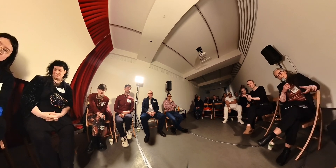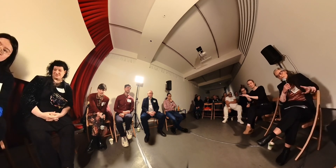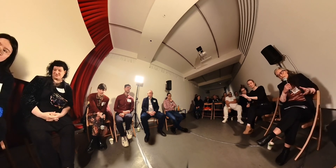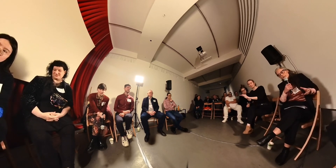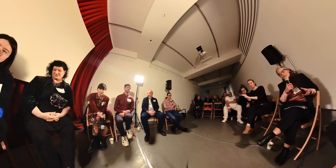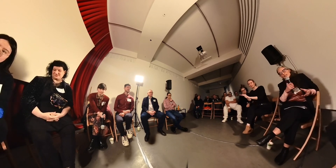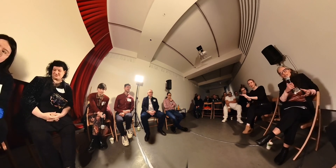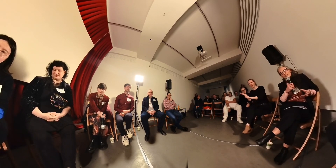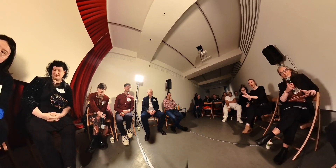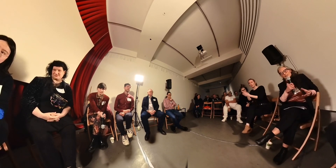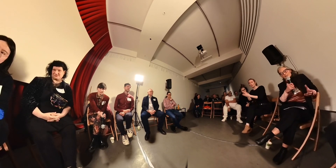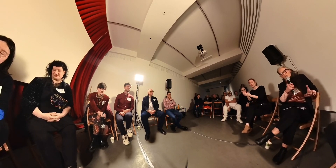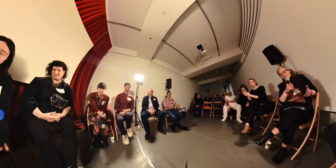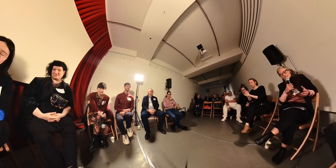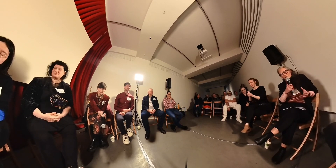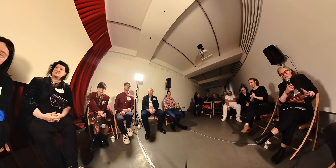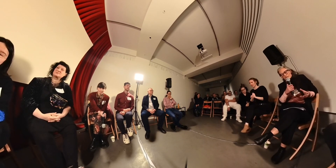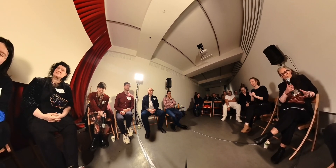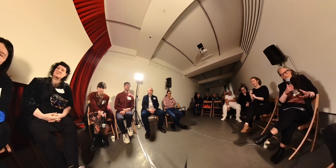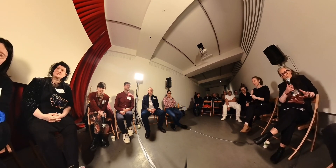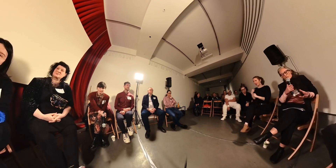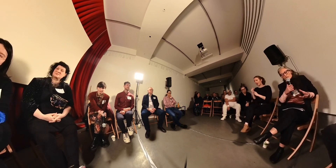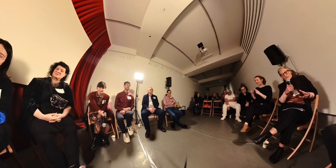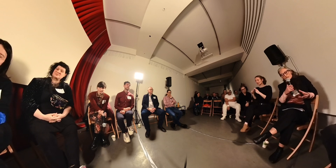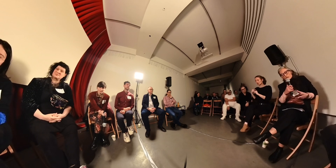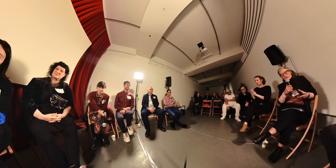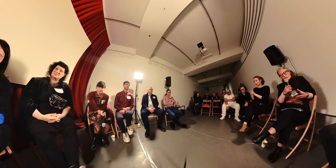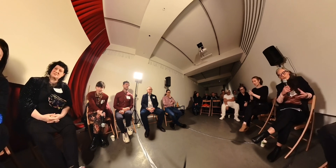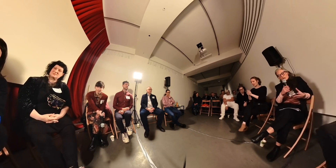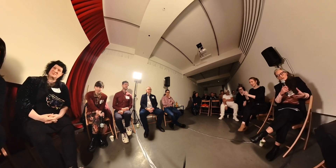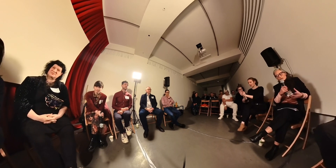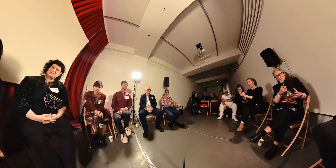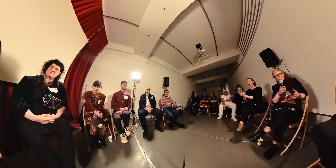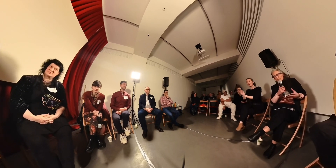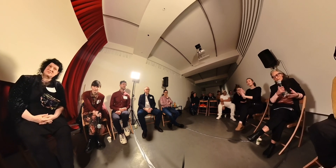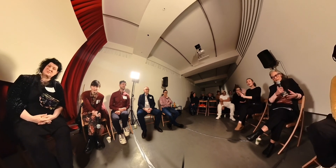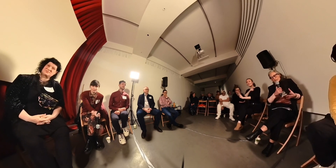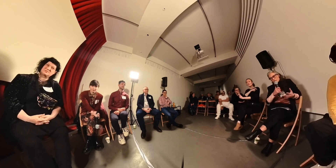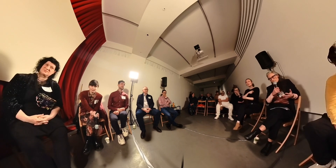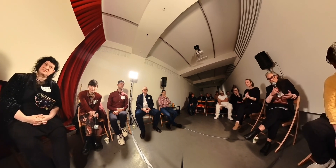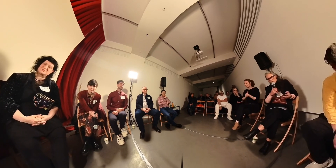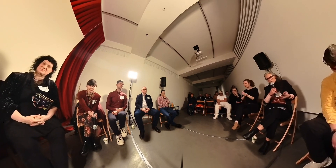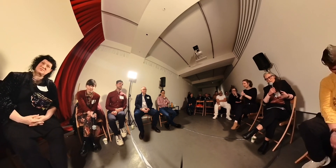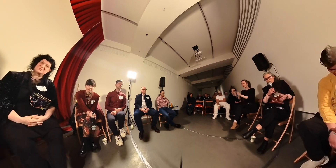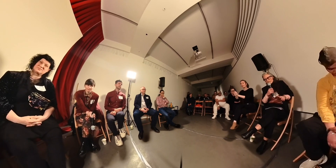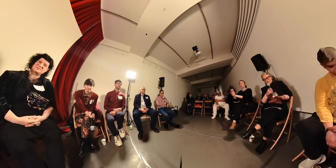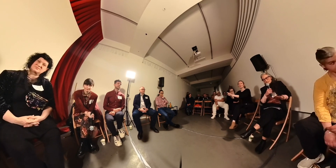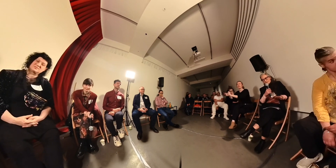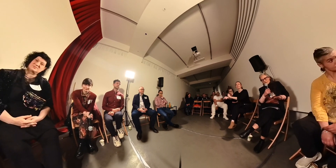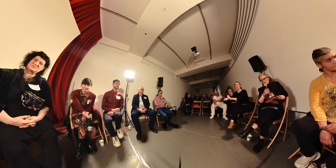té historii a jak tedy na ty hodnoty, co ta vila dnes